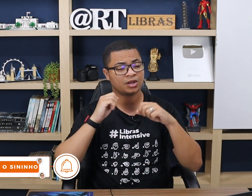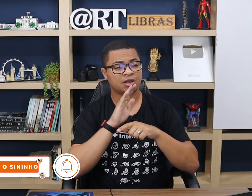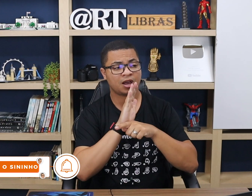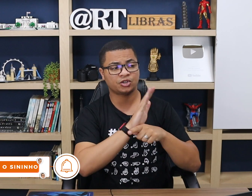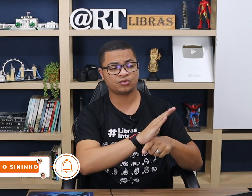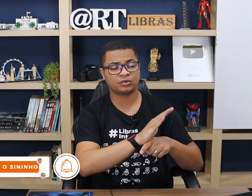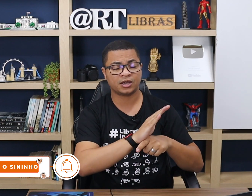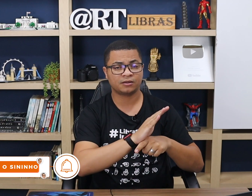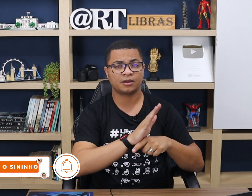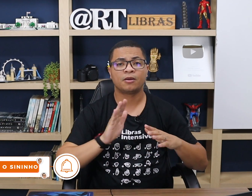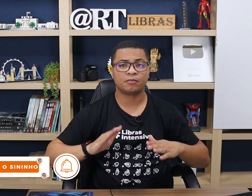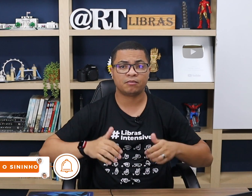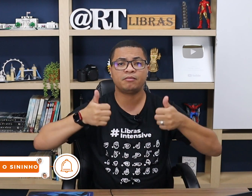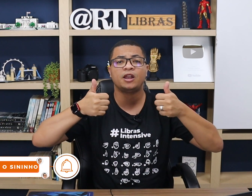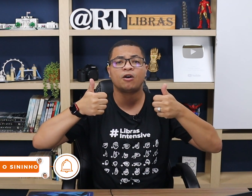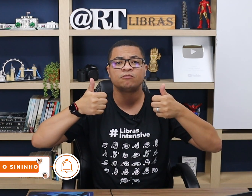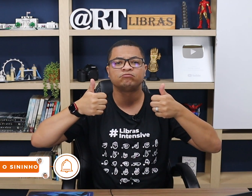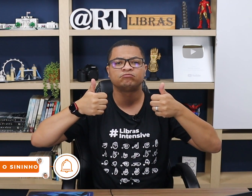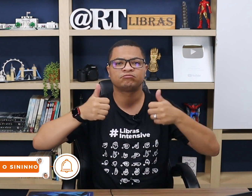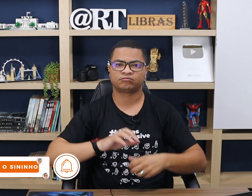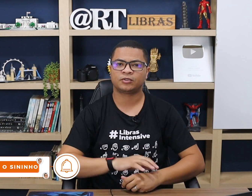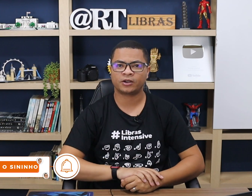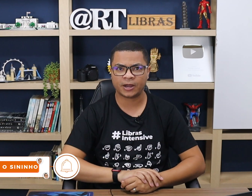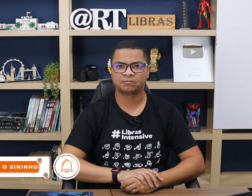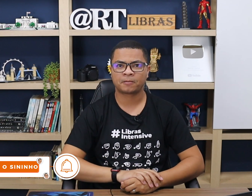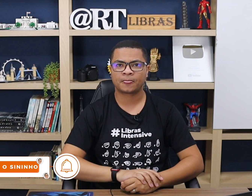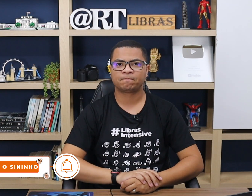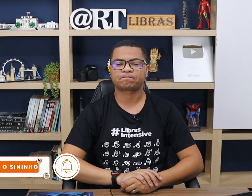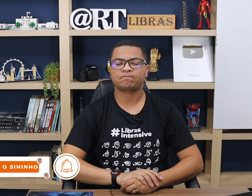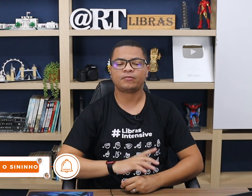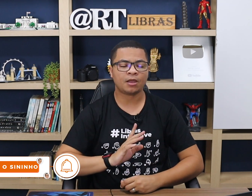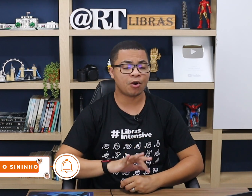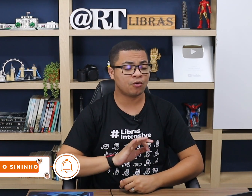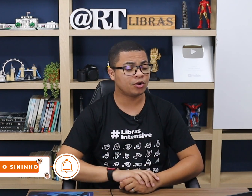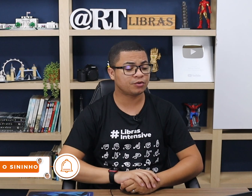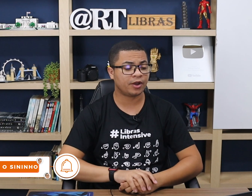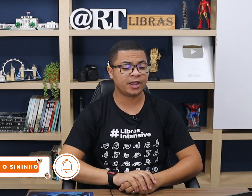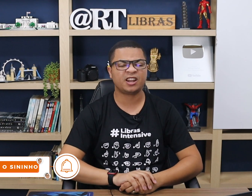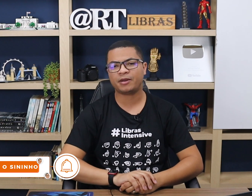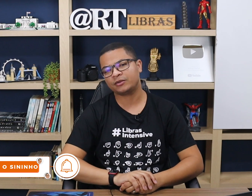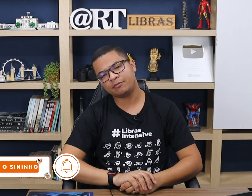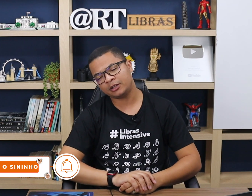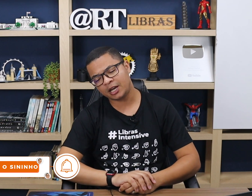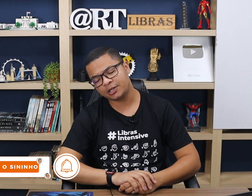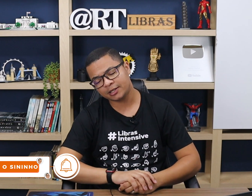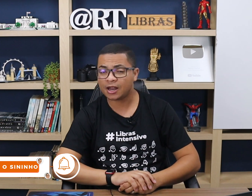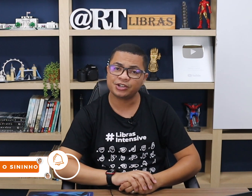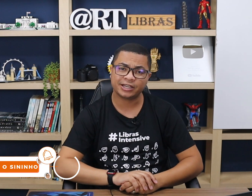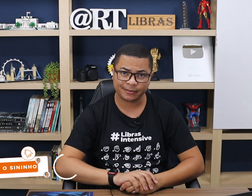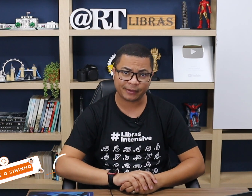ajuda melhor ok bom o último aí e não menos importante sinal de gripe